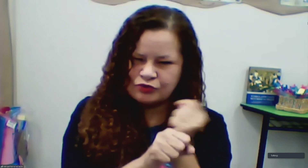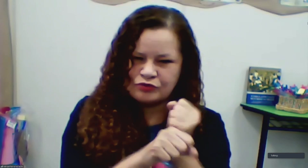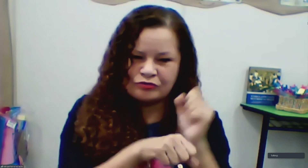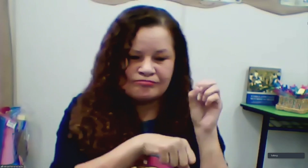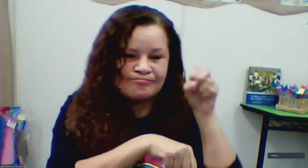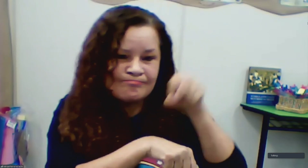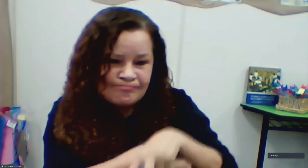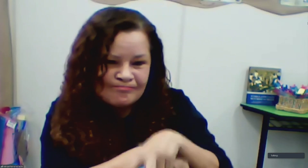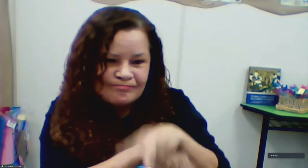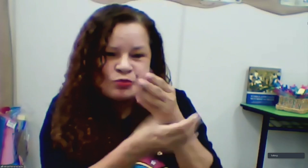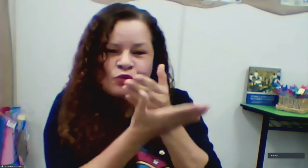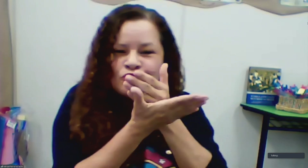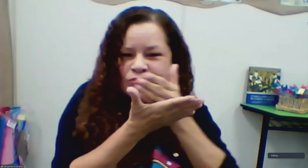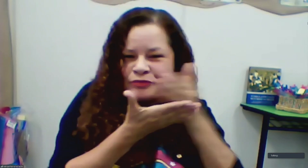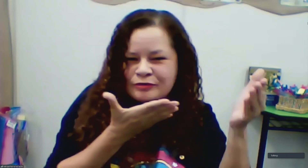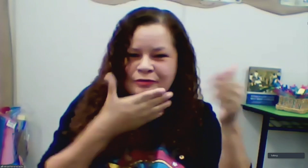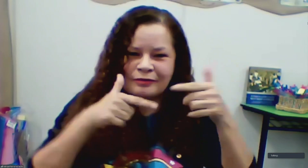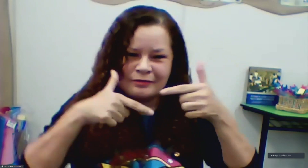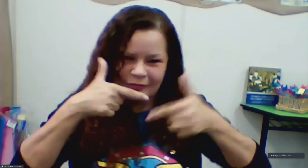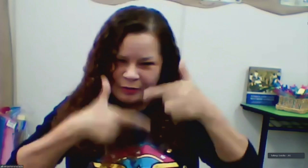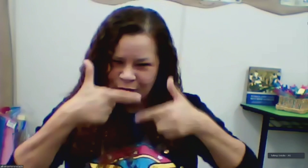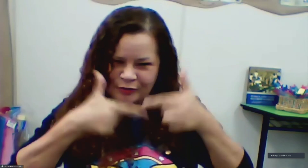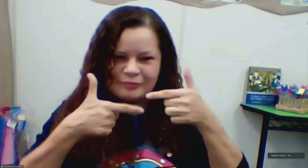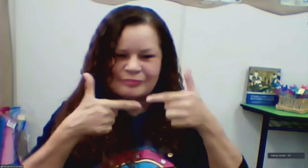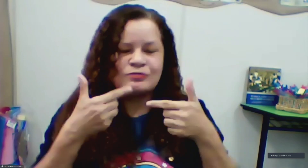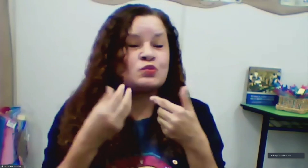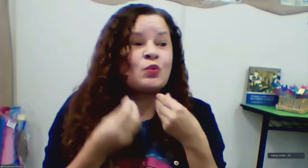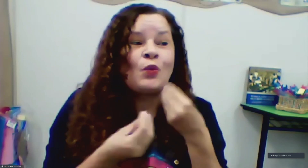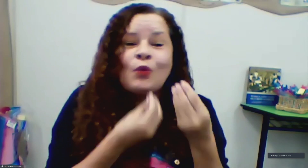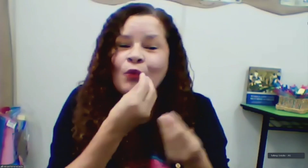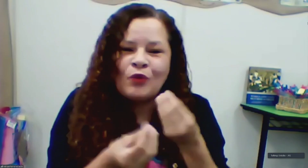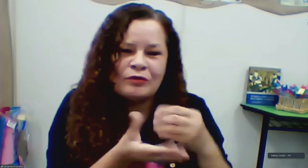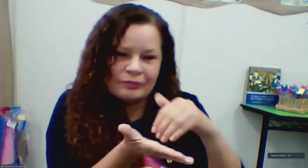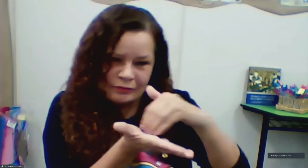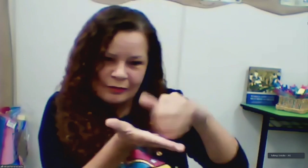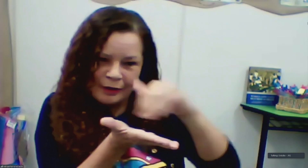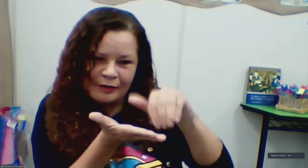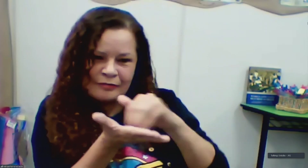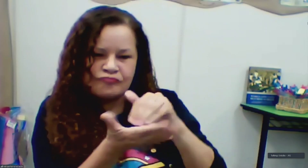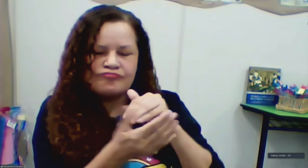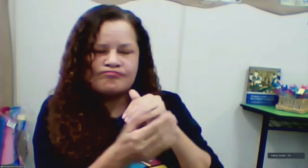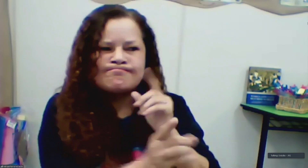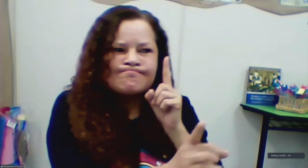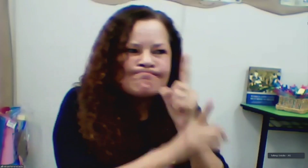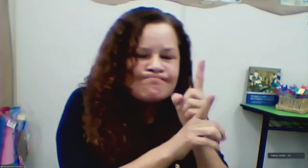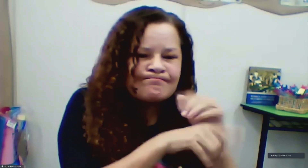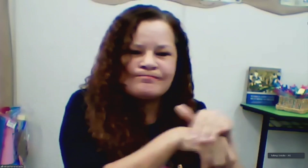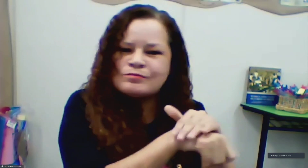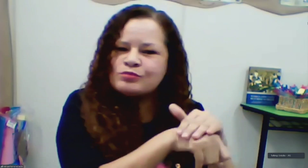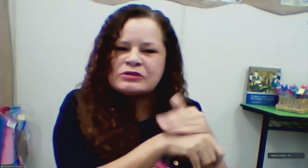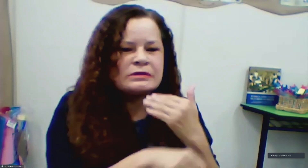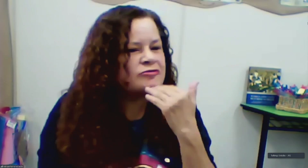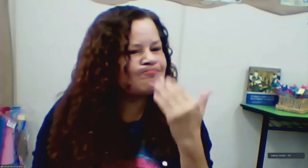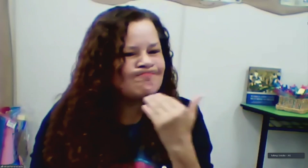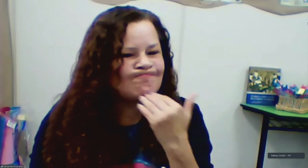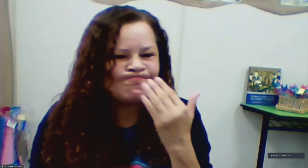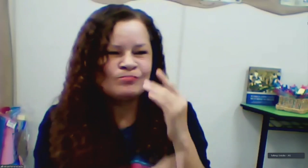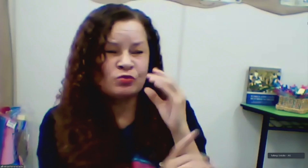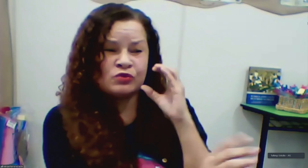trabalho, você vai conversar com a secretária, não tem comunicação, sabe? A comunicação é muito difícil,